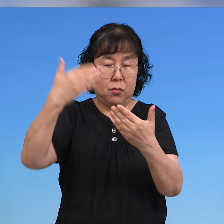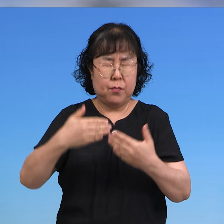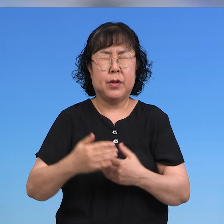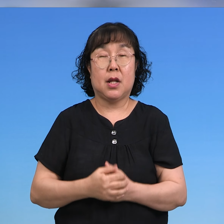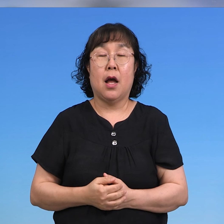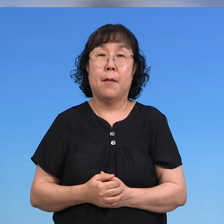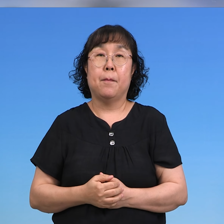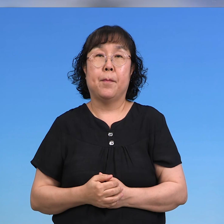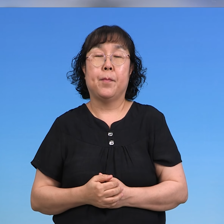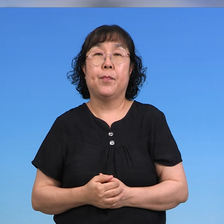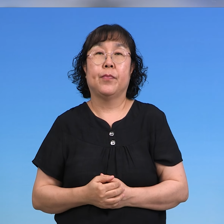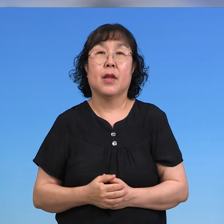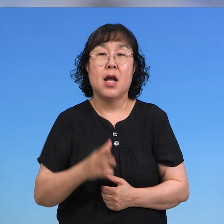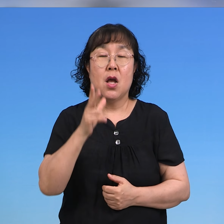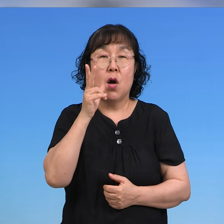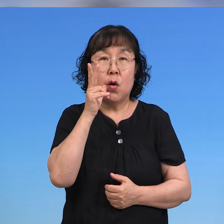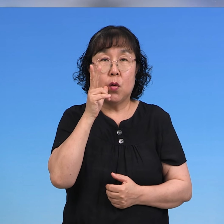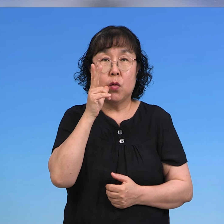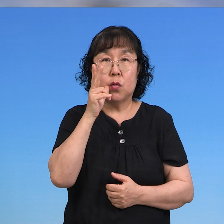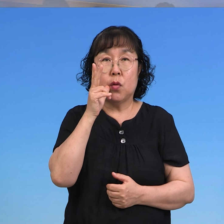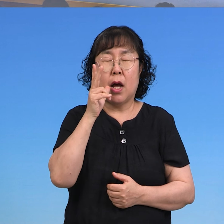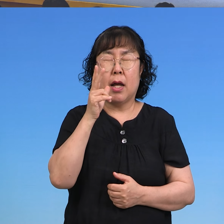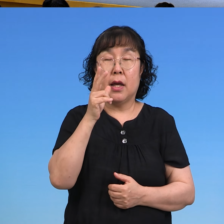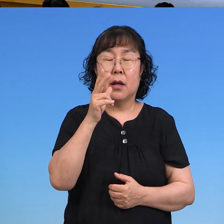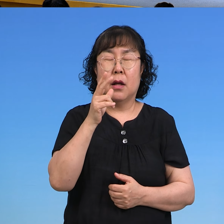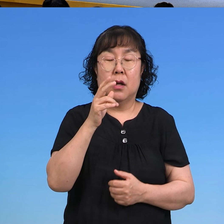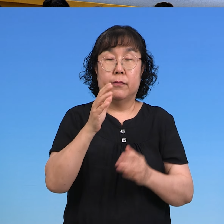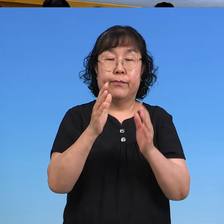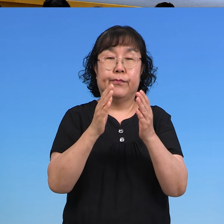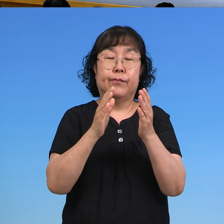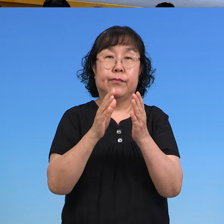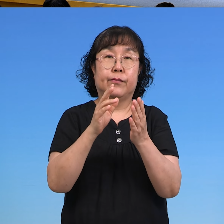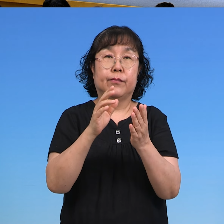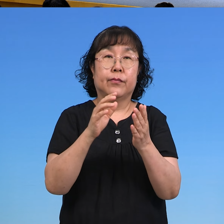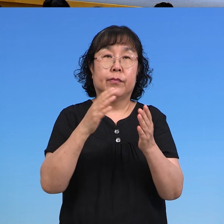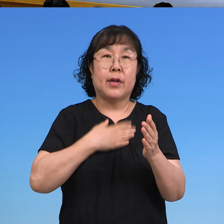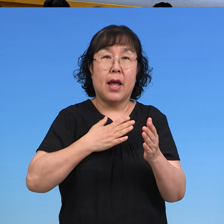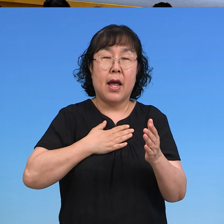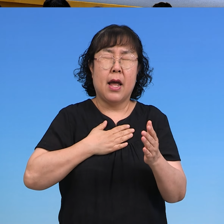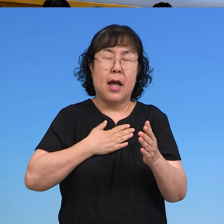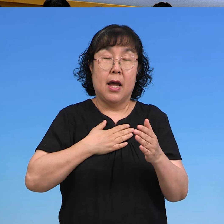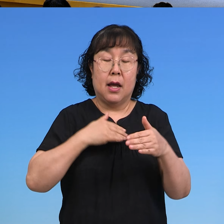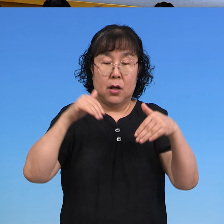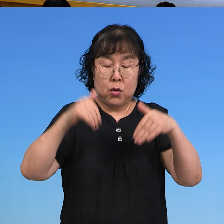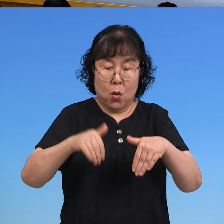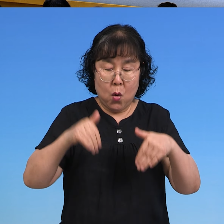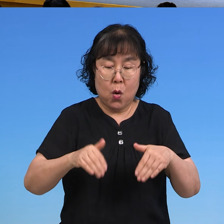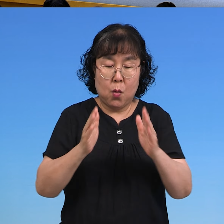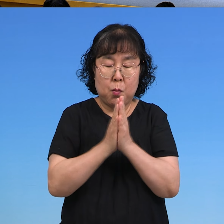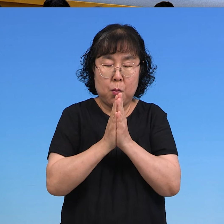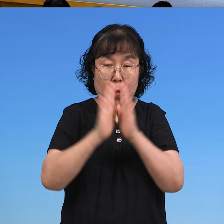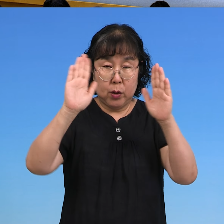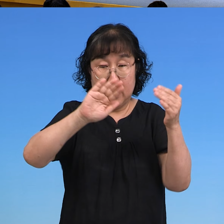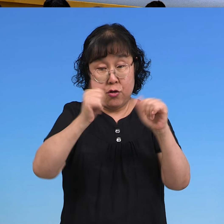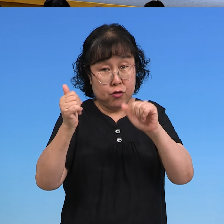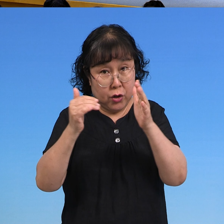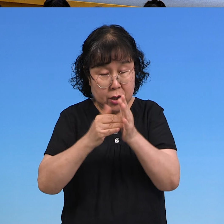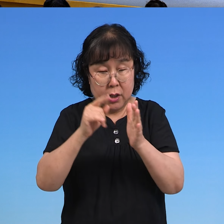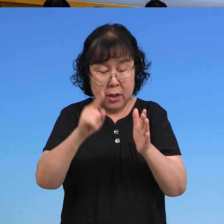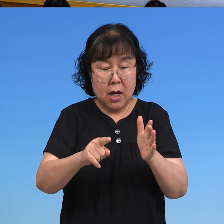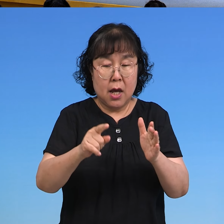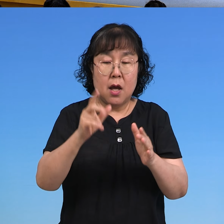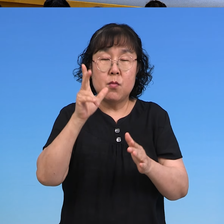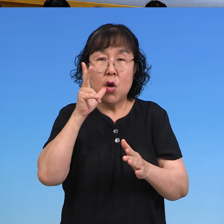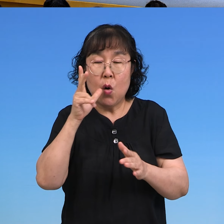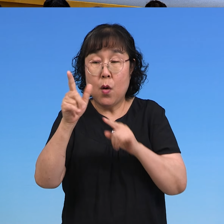그게 본문 여호수아 1장 2절 3절입니다 내 종 모세가 죽었으니 이제 너는 이 모든 백성과